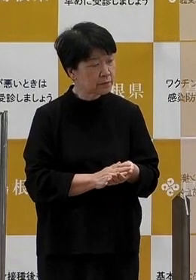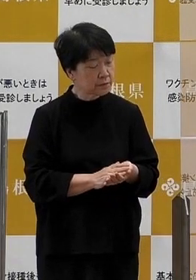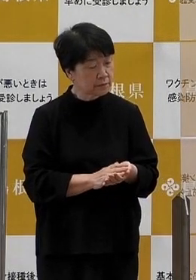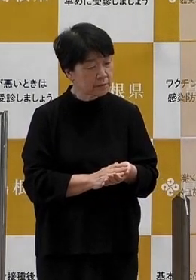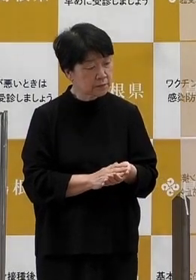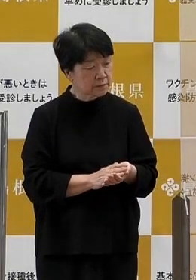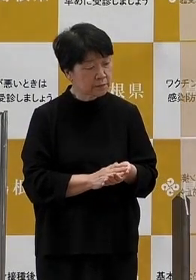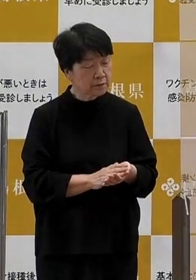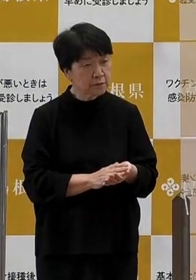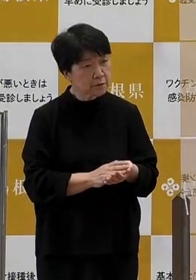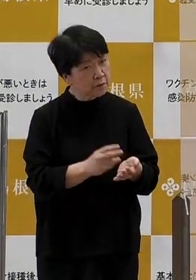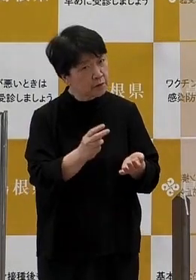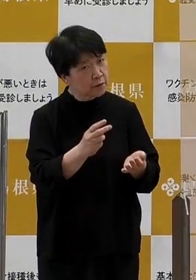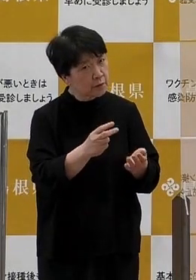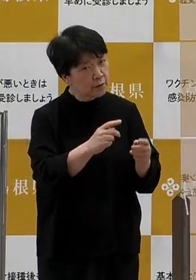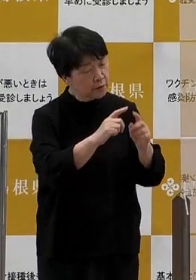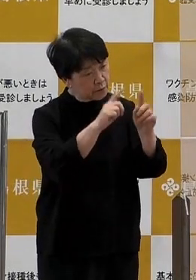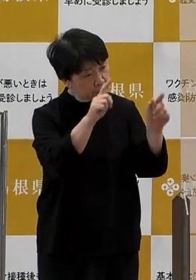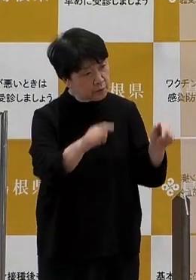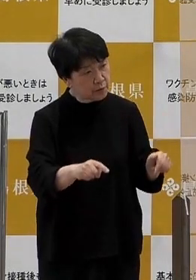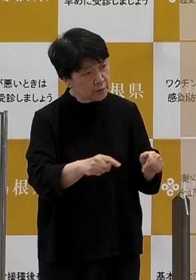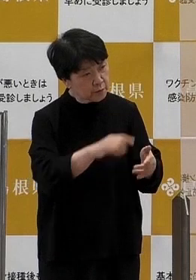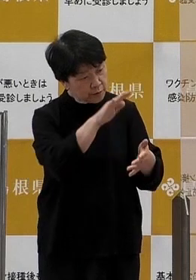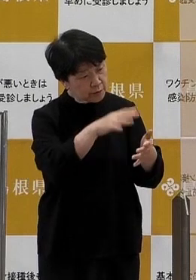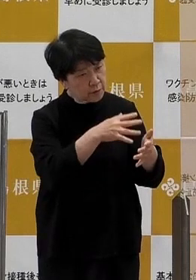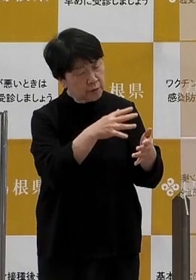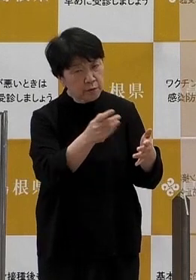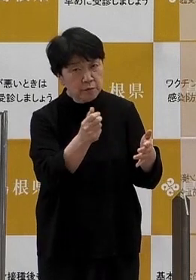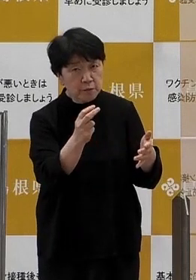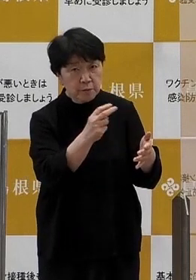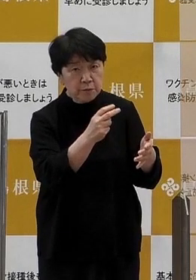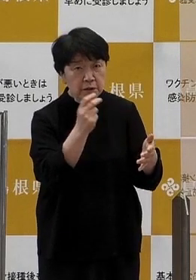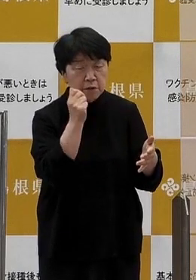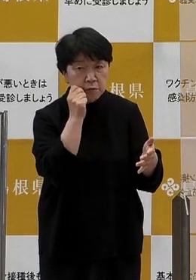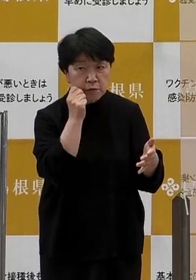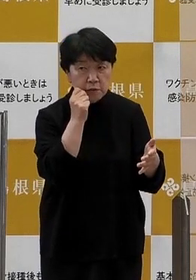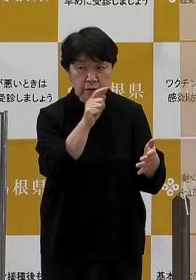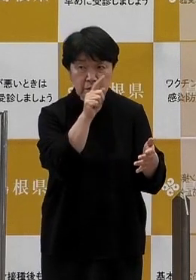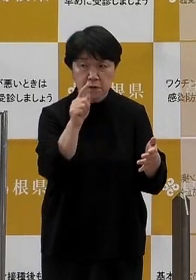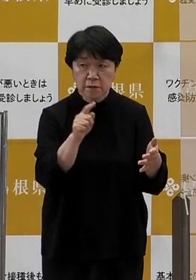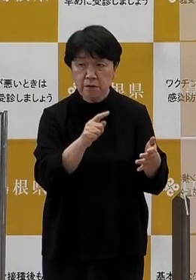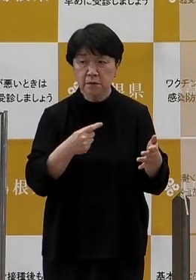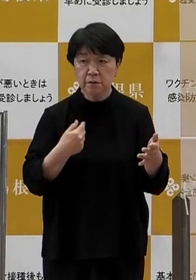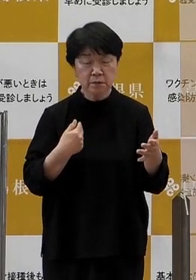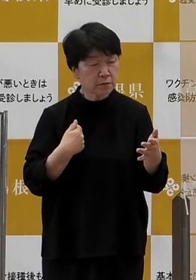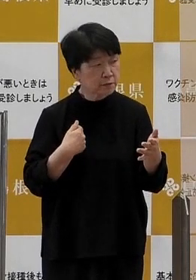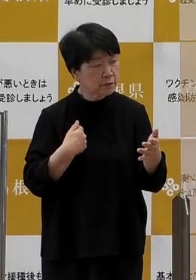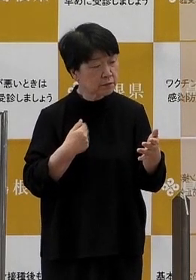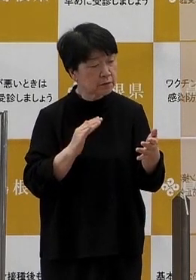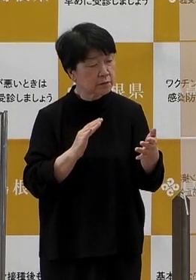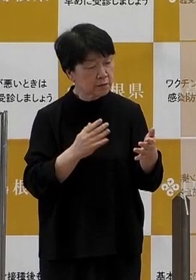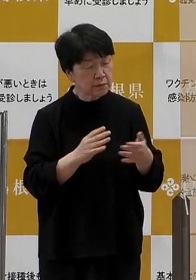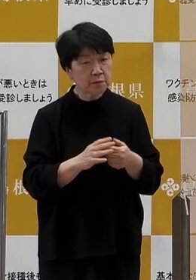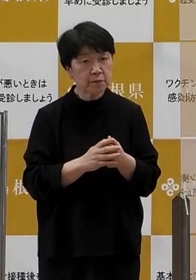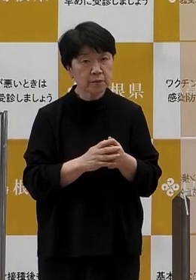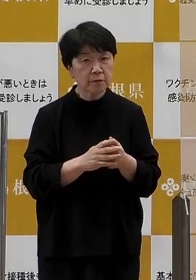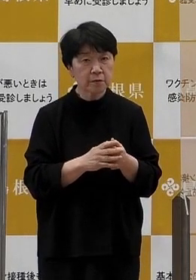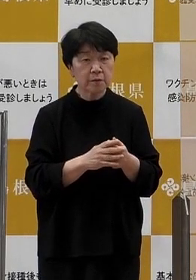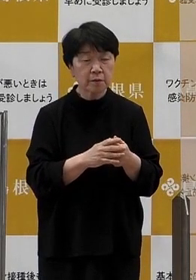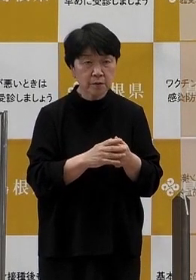っと見にくい表ですけど、初めて見ていただく表にしてます。横軸